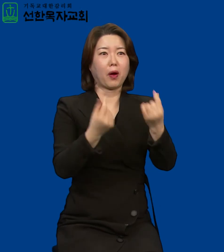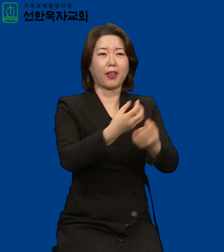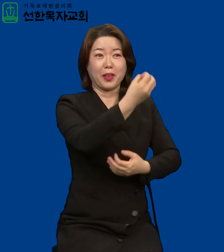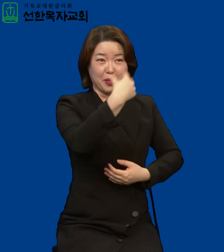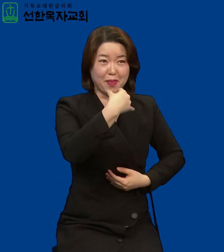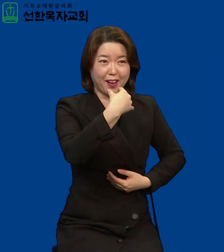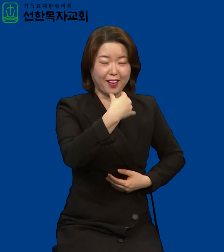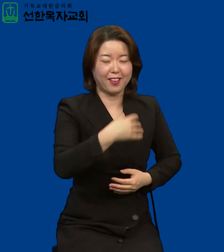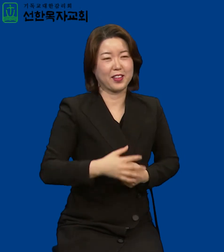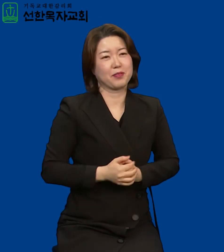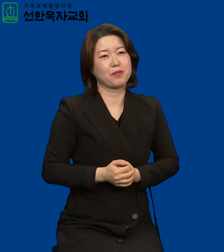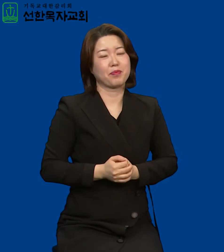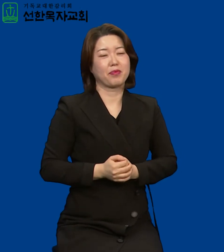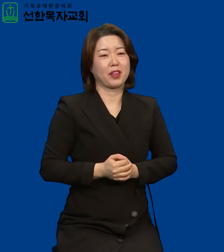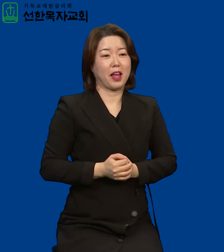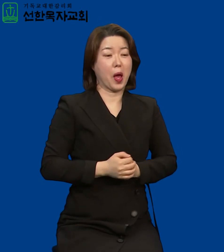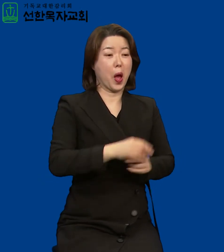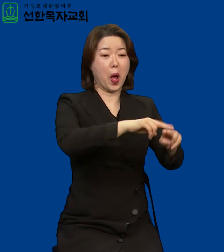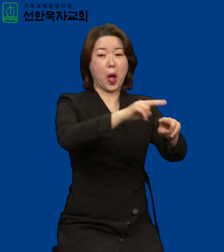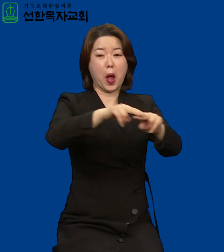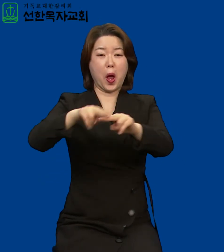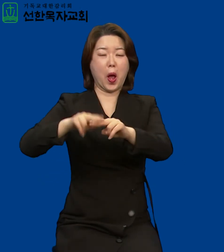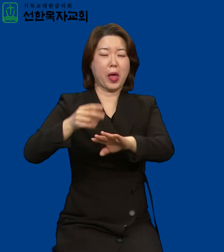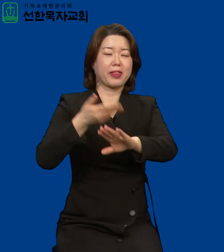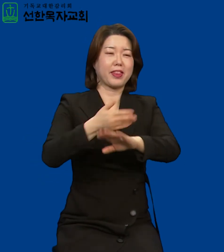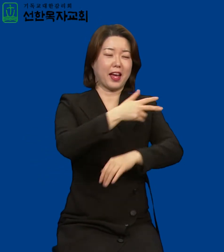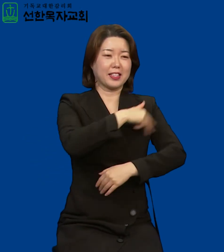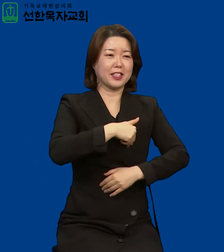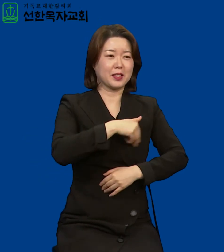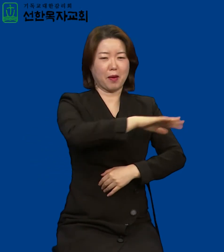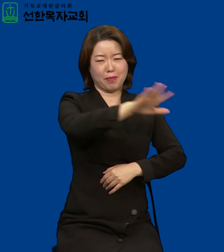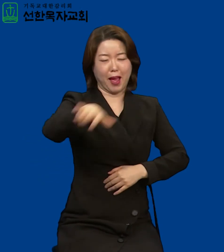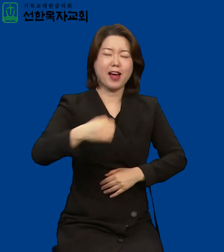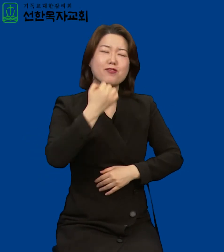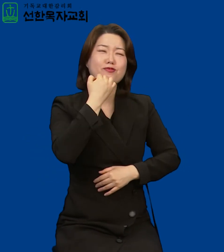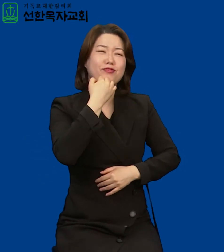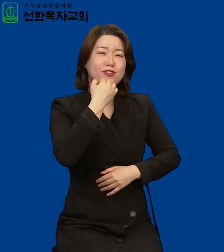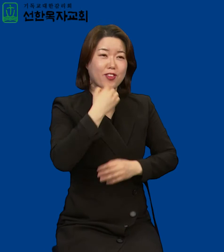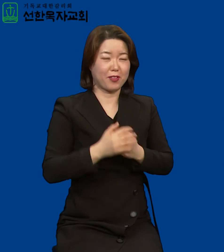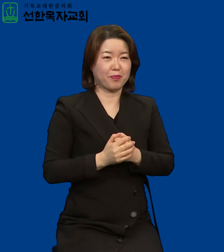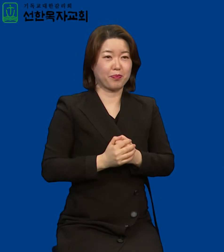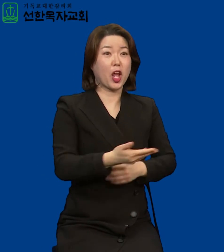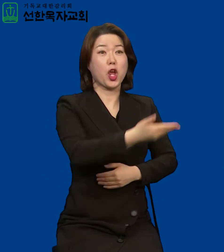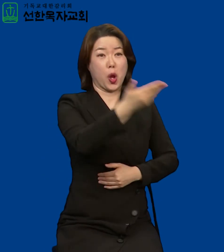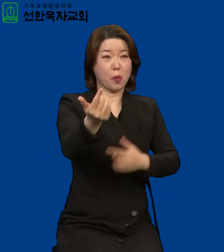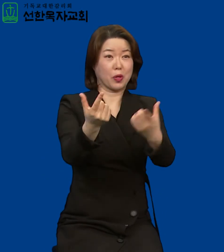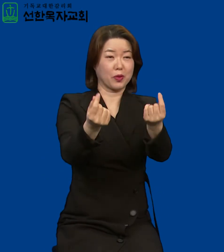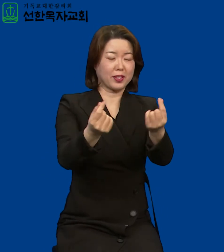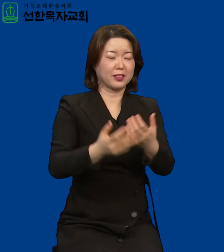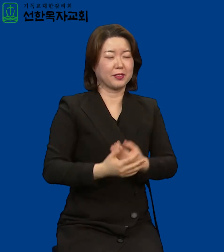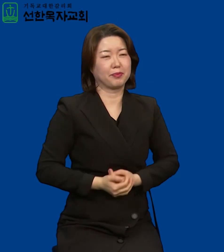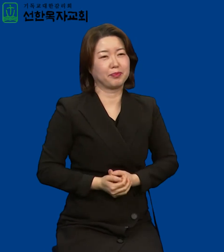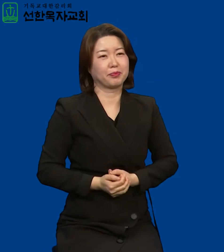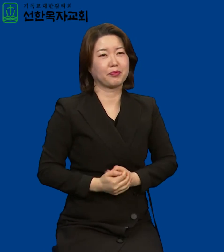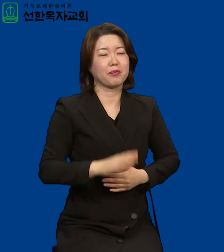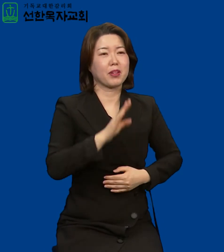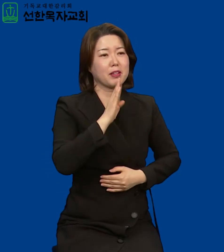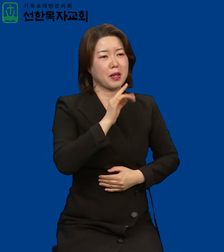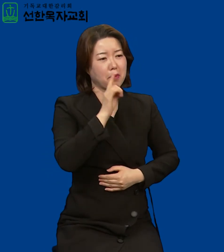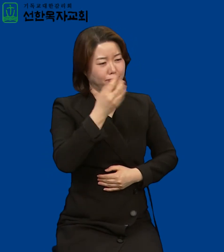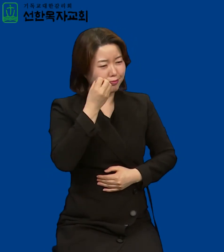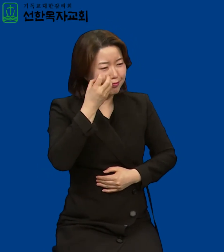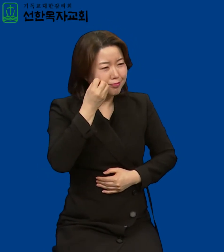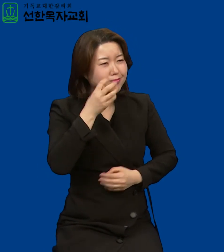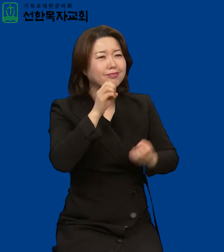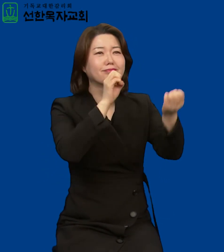겁니다. 그 자리에 있던 다른 집사님들 다 웃으셨어요. 여러분들처럼. 참 말이 안 되는